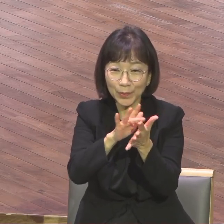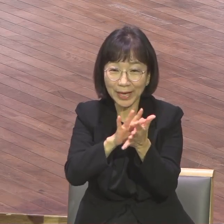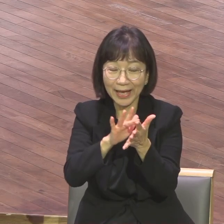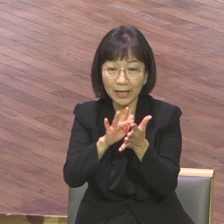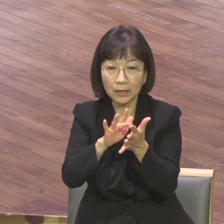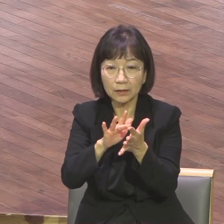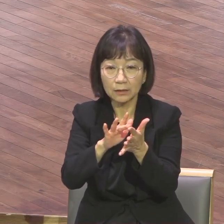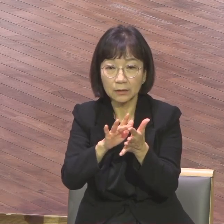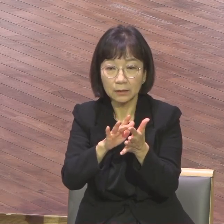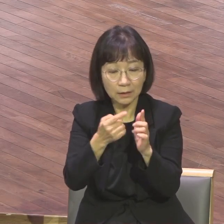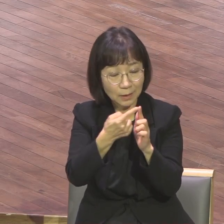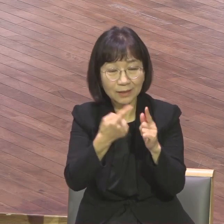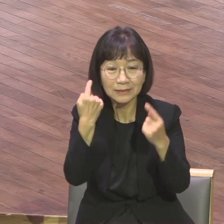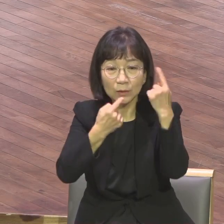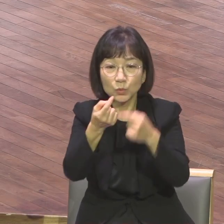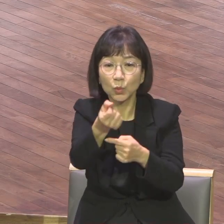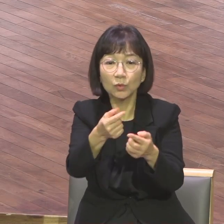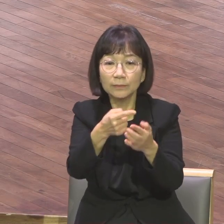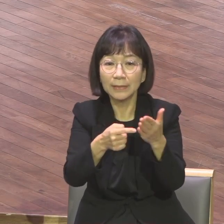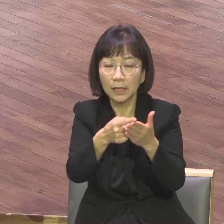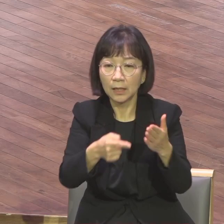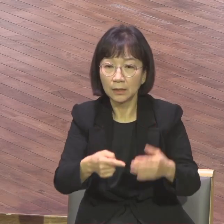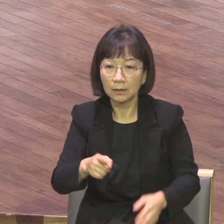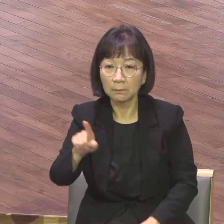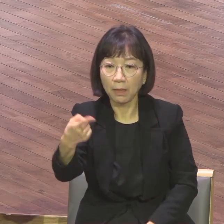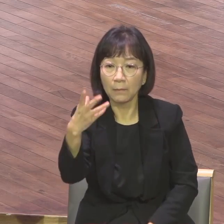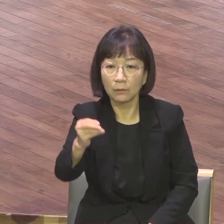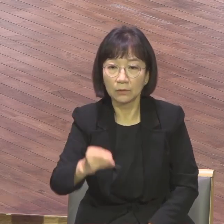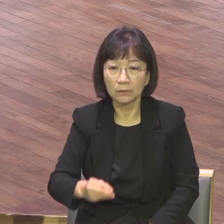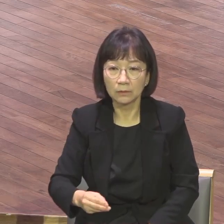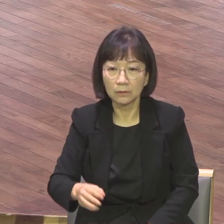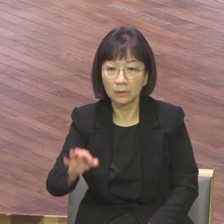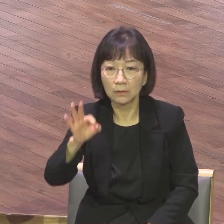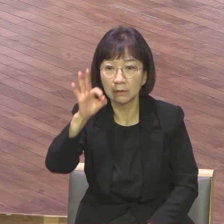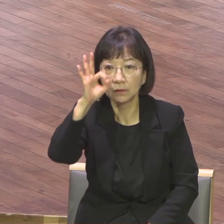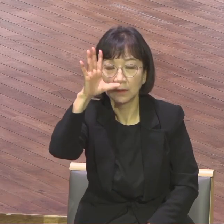원. 아니, 뭐 어떻게 비쌉니까?